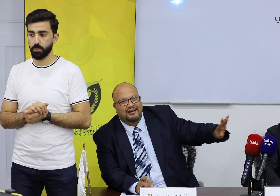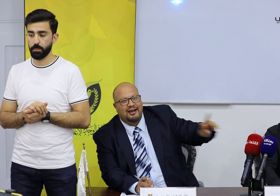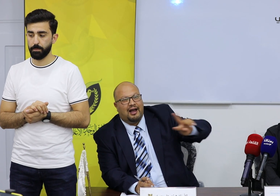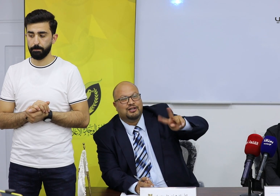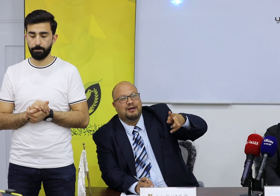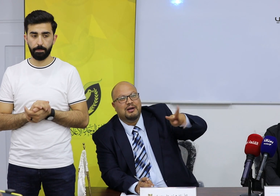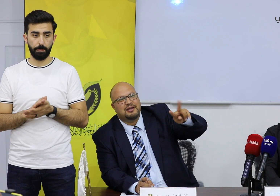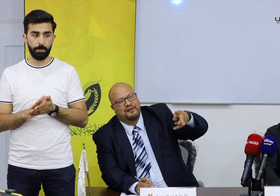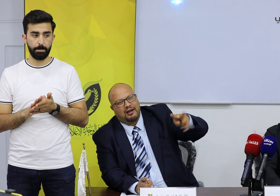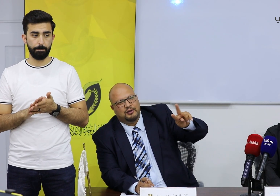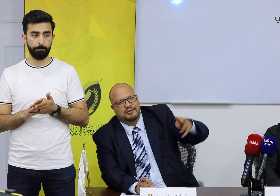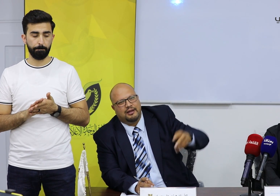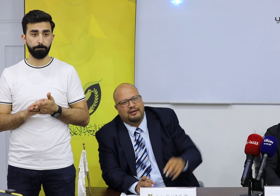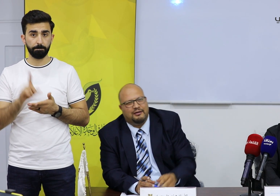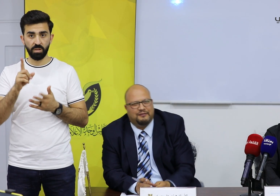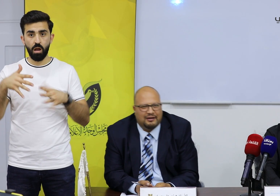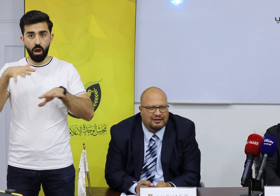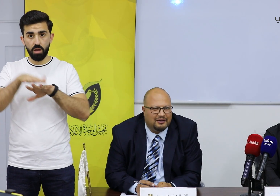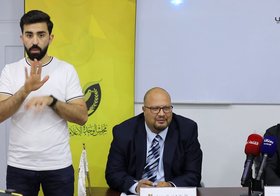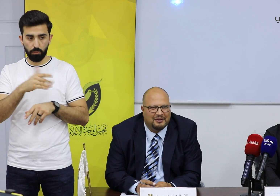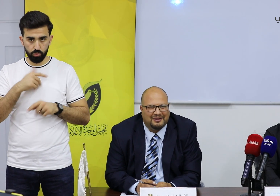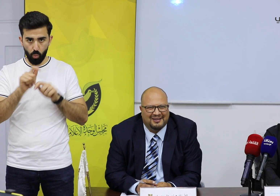خلط، عشان ما يصير في خلط